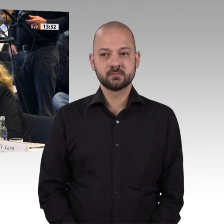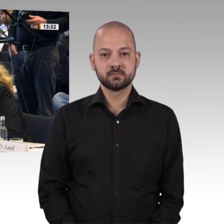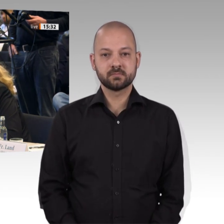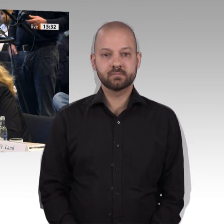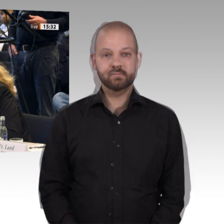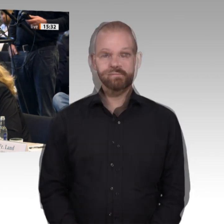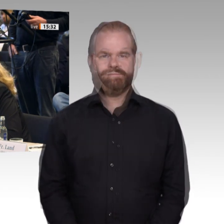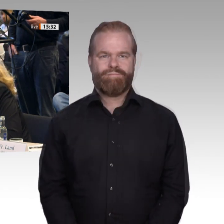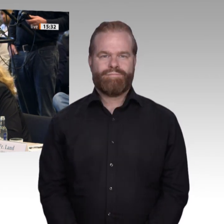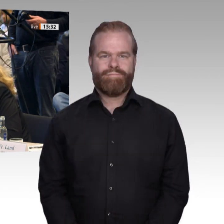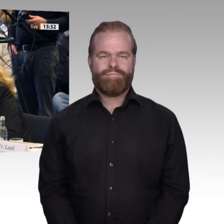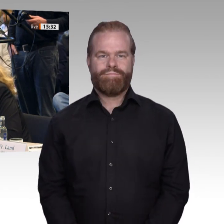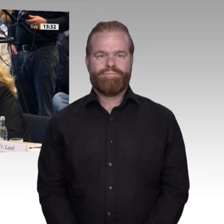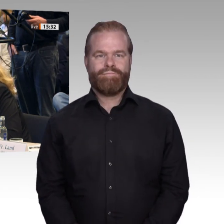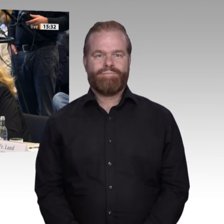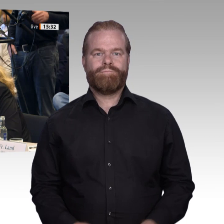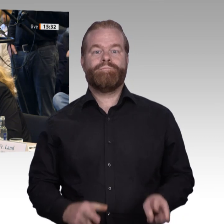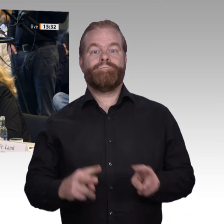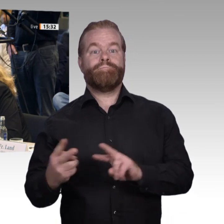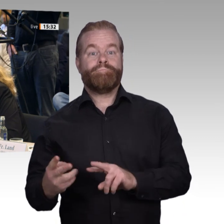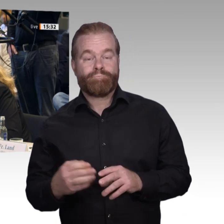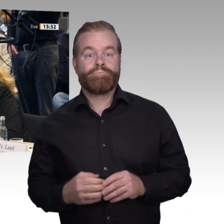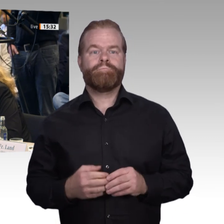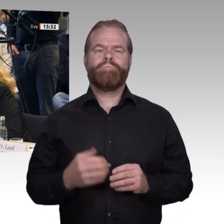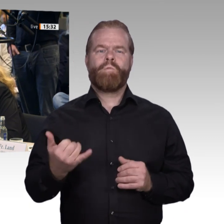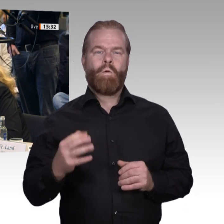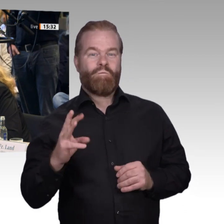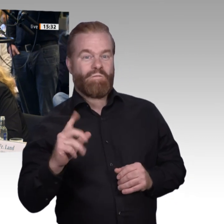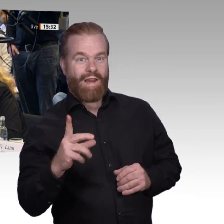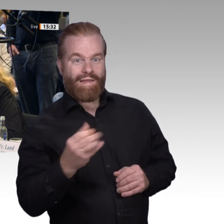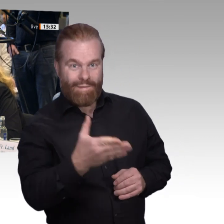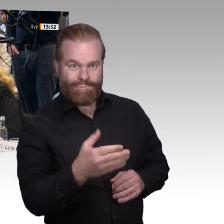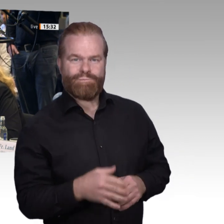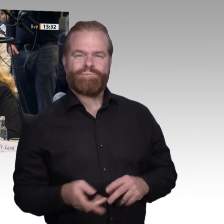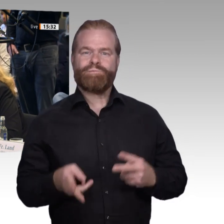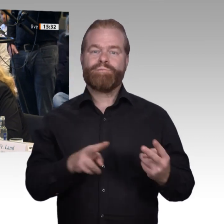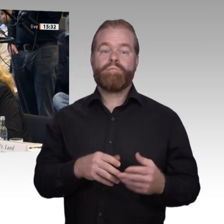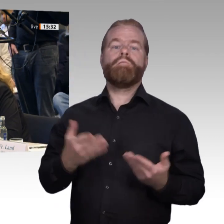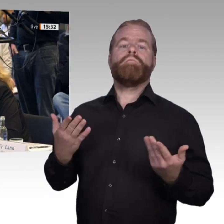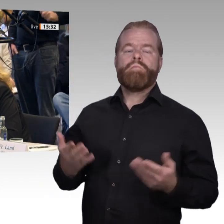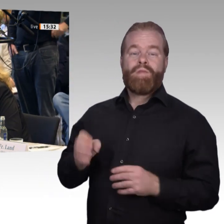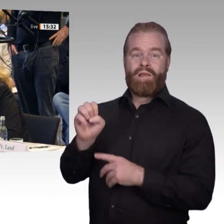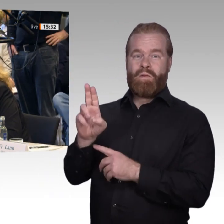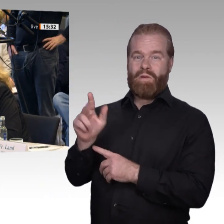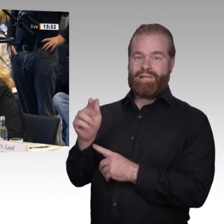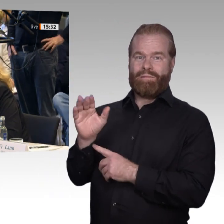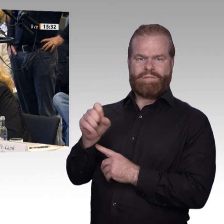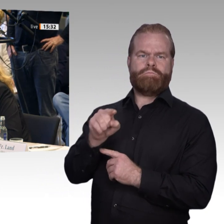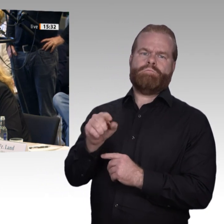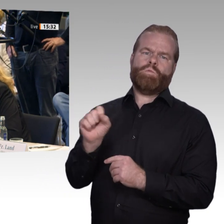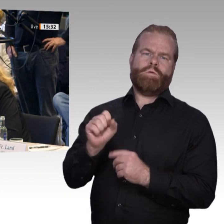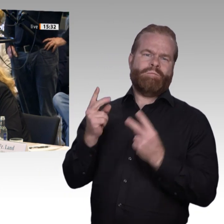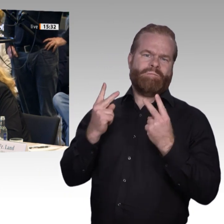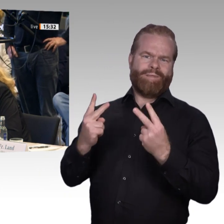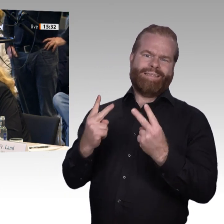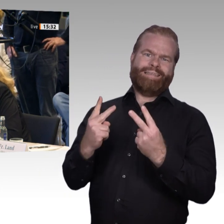jetzt die Kostenübernahme durch den Bund entfristet wird und auch ein bisschen erhöht wird. Wir würden es weiter begrüßen, wenn sie auch noch etwas